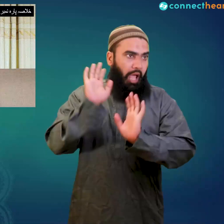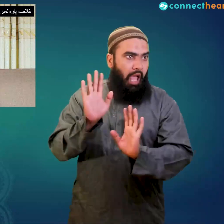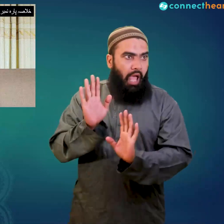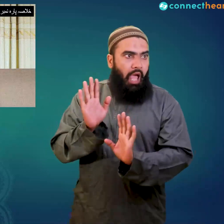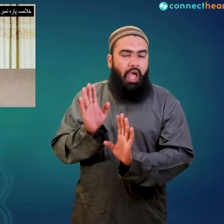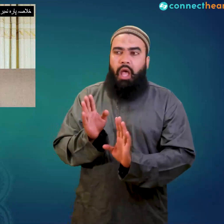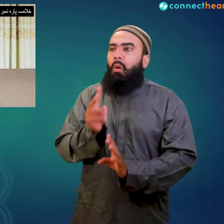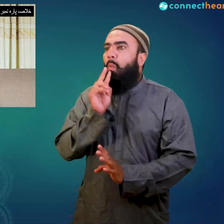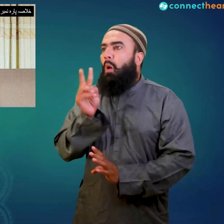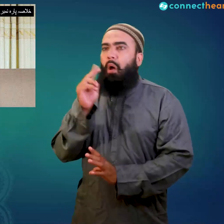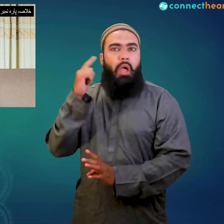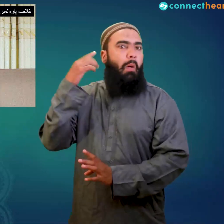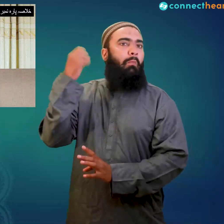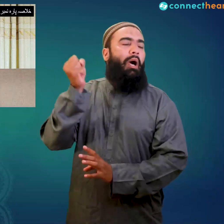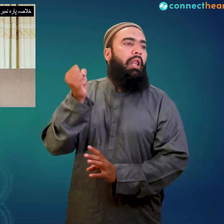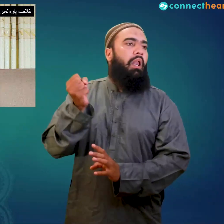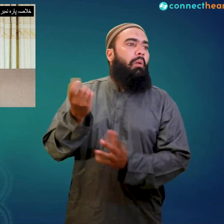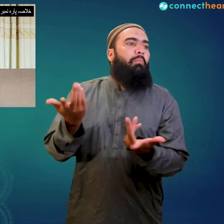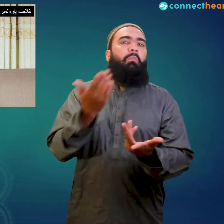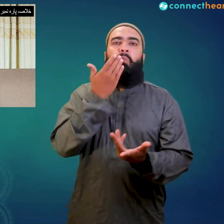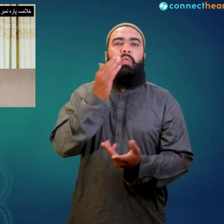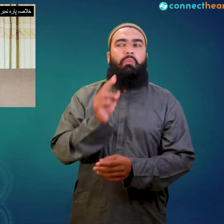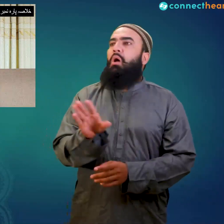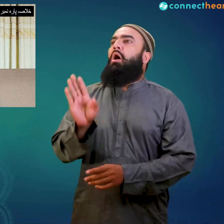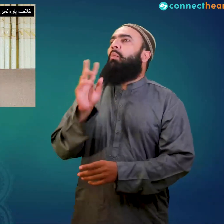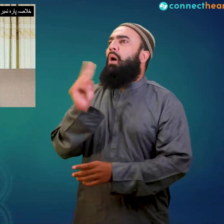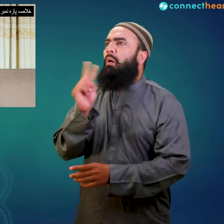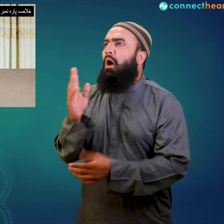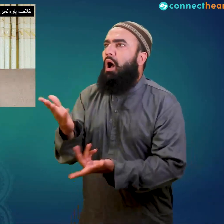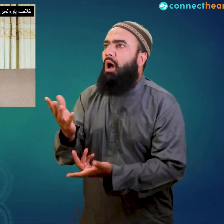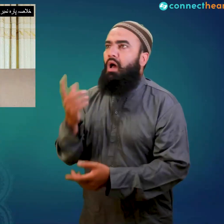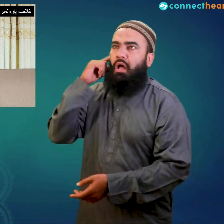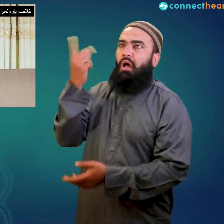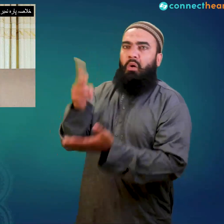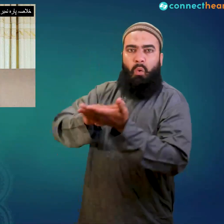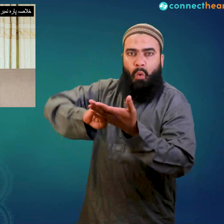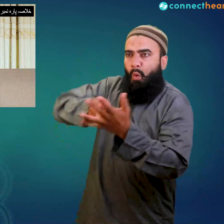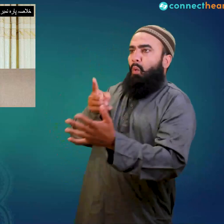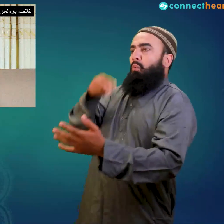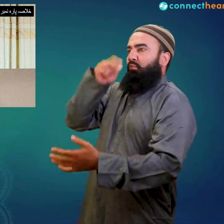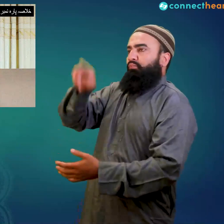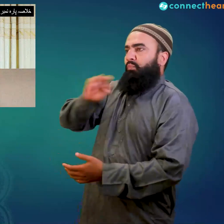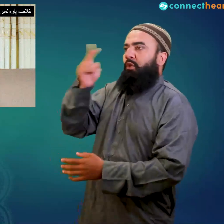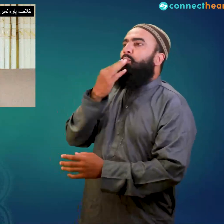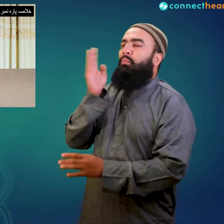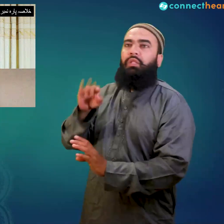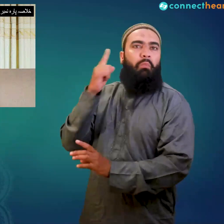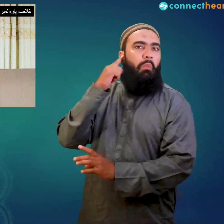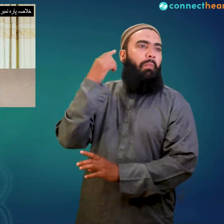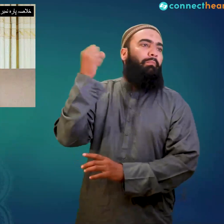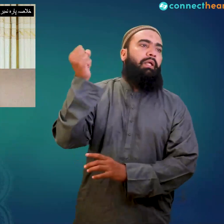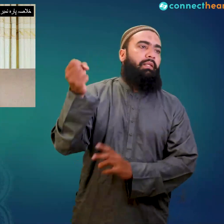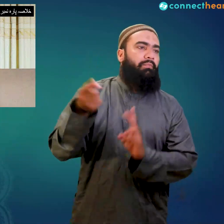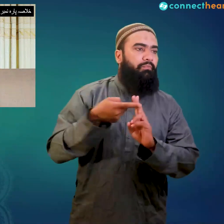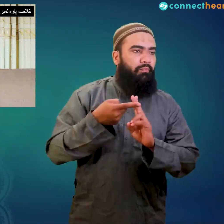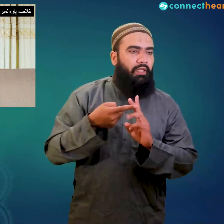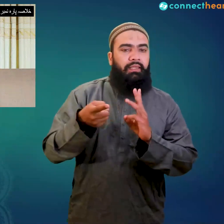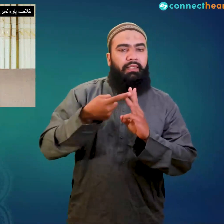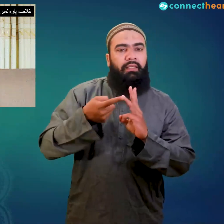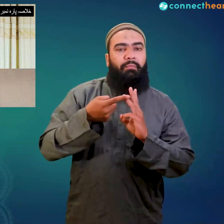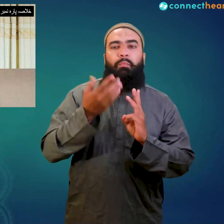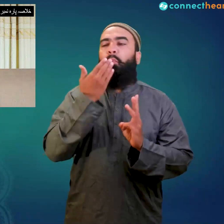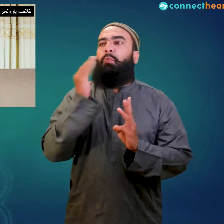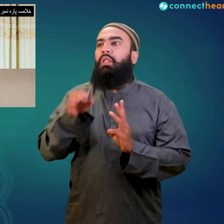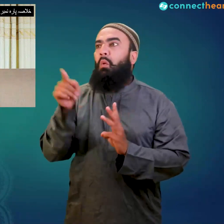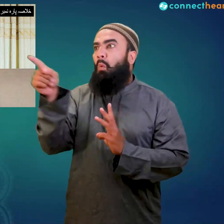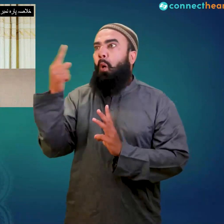بات سنانا چاہے تو وہ پیٹھ پھیر کر چل دے، تو ایسوں کو بھی آپ نہیں سنا سکتے۔ تیسری مثال اندھوں کی دی